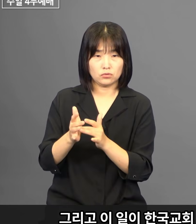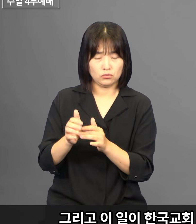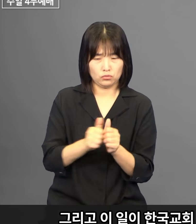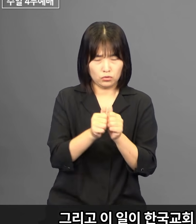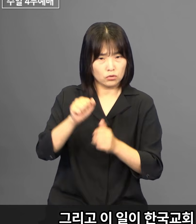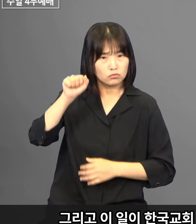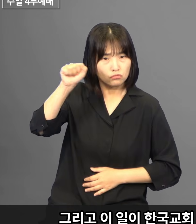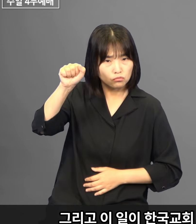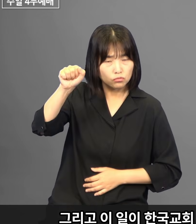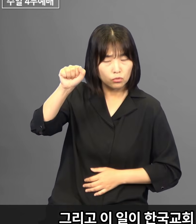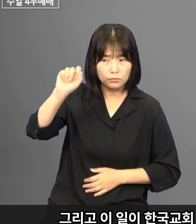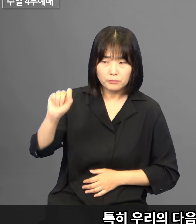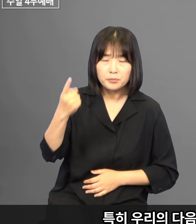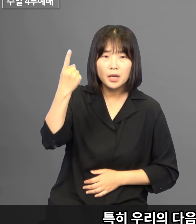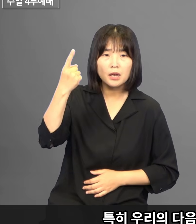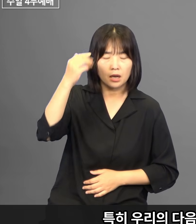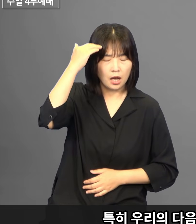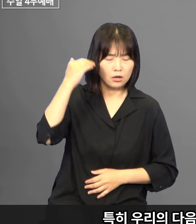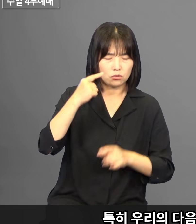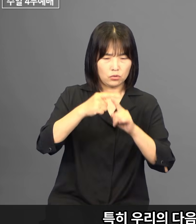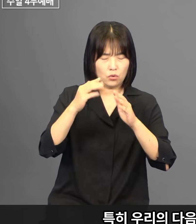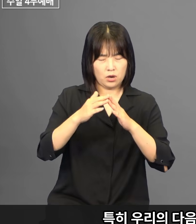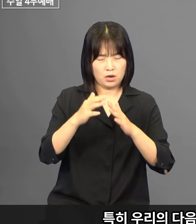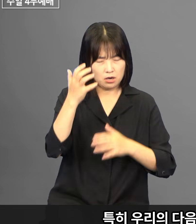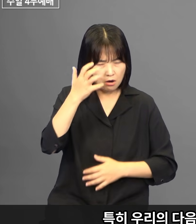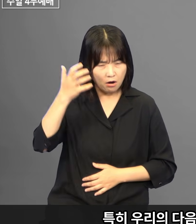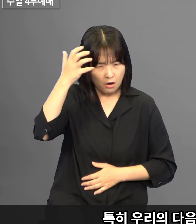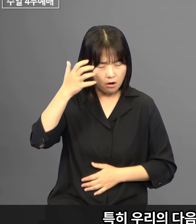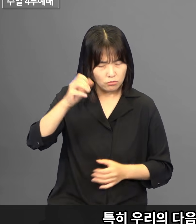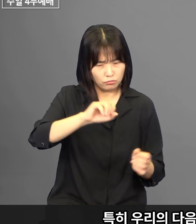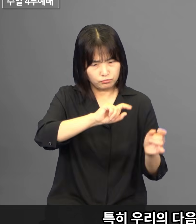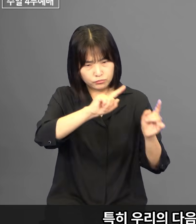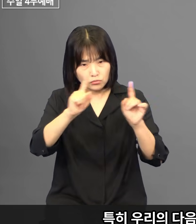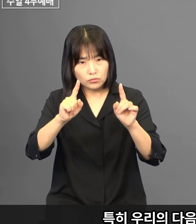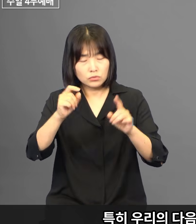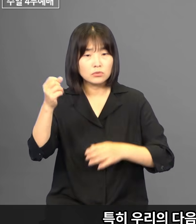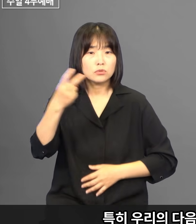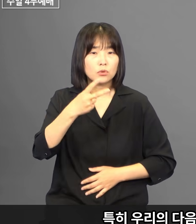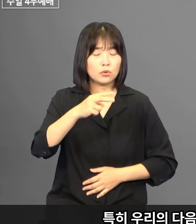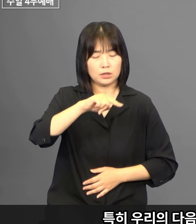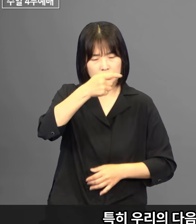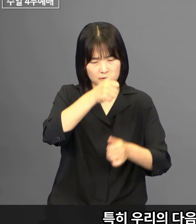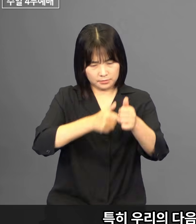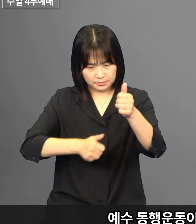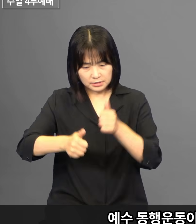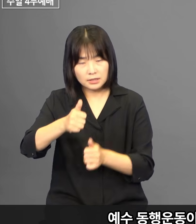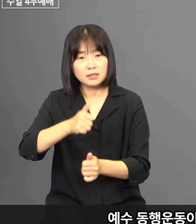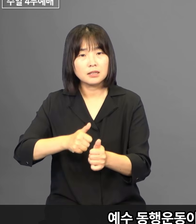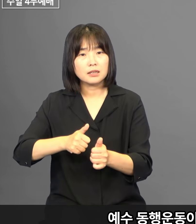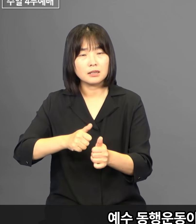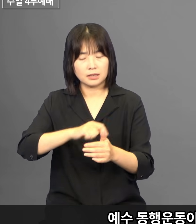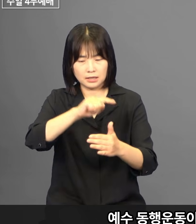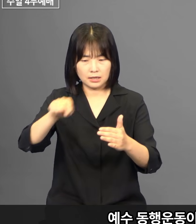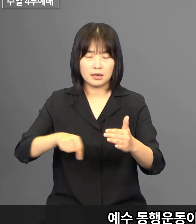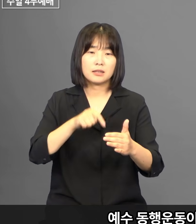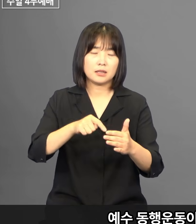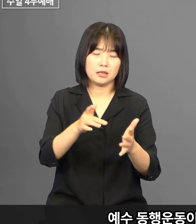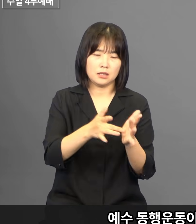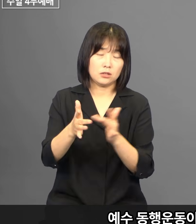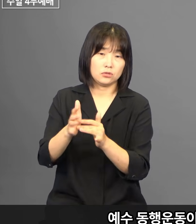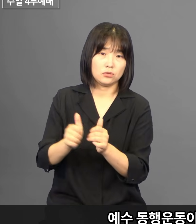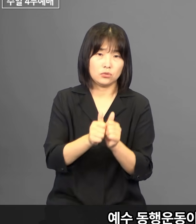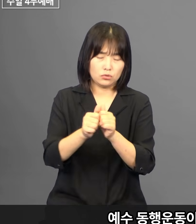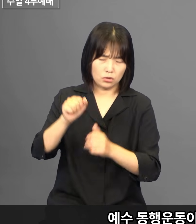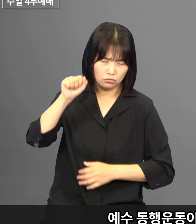전체 영적인 부흥으로 이어지고 특히 우리의 다음 세대, 자녀들의 세대 안에 예수 동행 운동이 뜨겁게